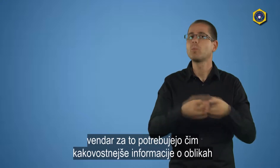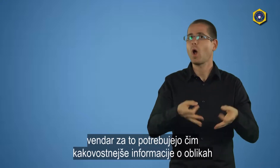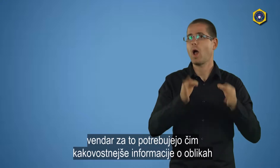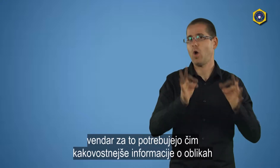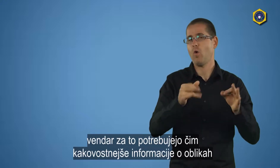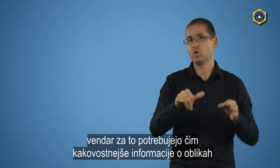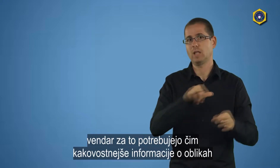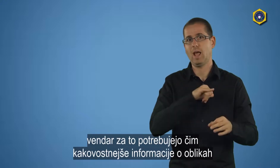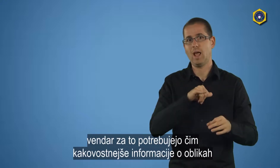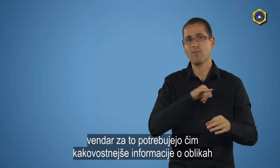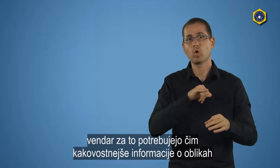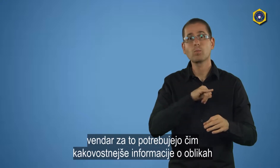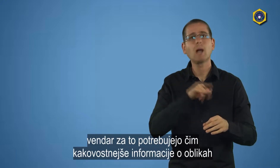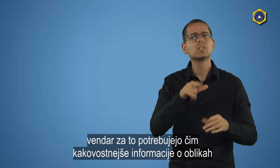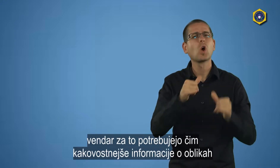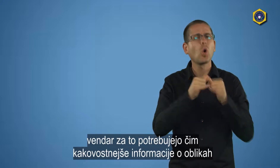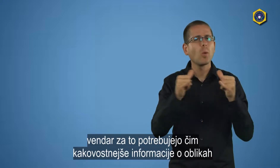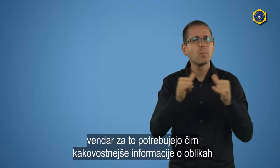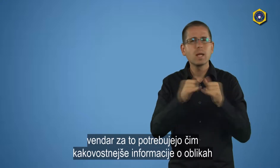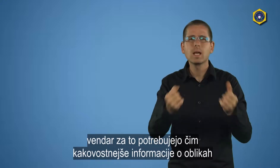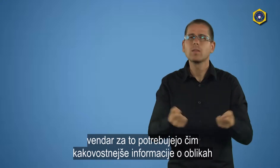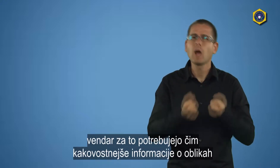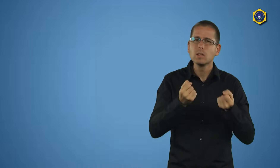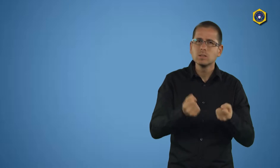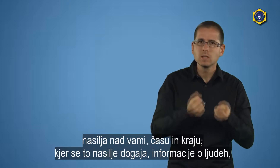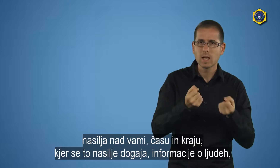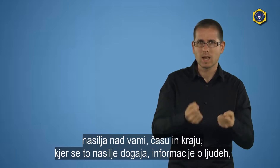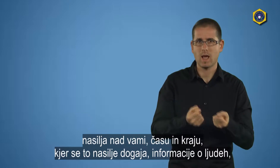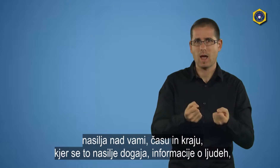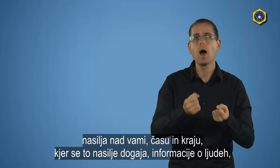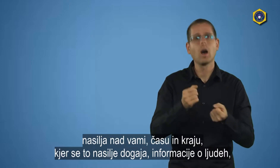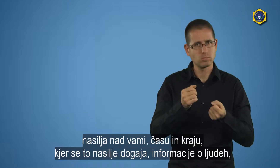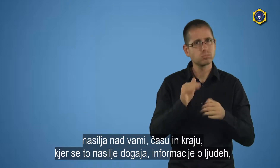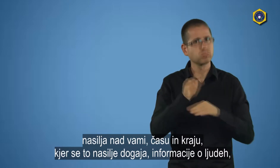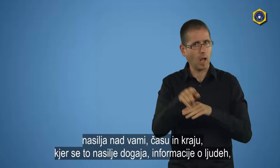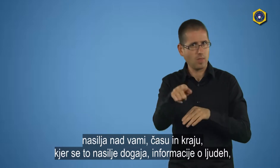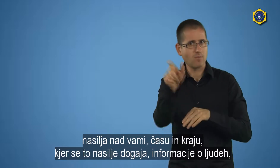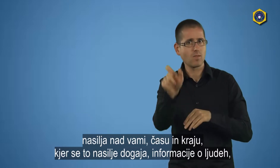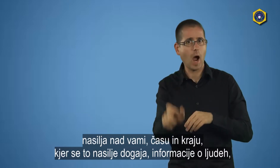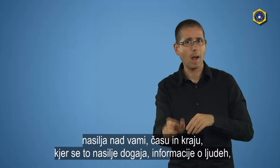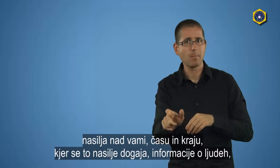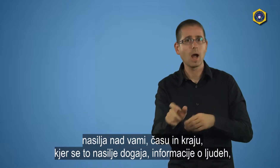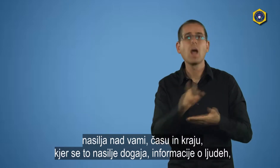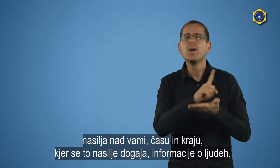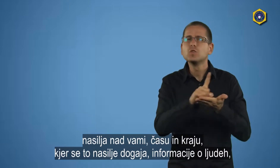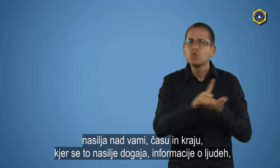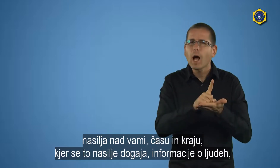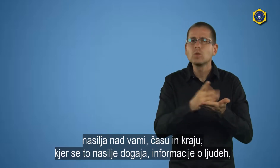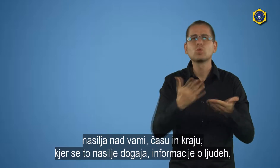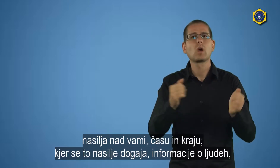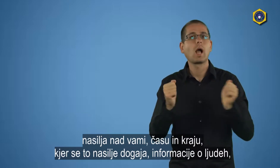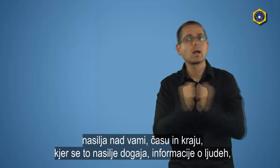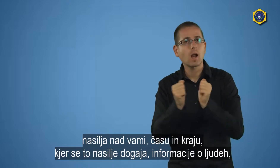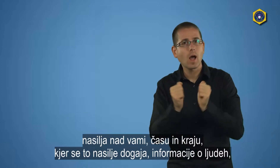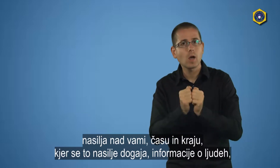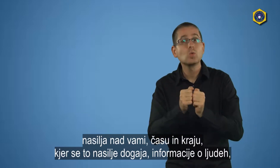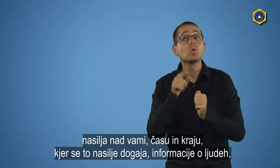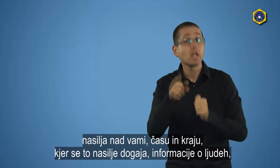kakovostnejše informacije o oblikah nasilja nad vami, času in kraju, kjer se to nasilje dogaja, informacije